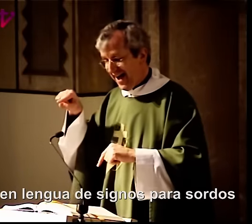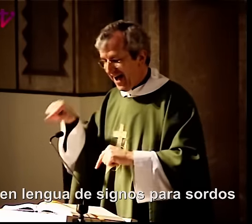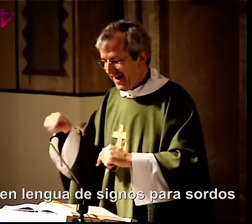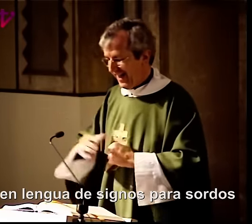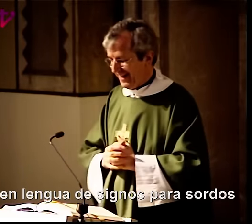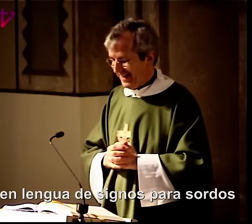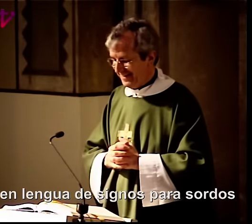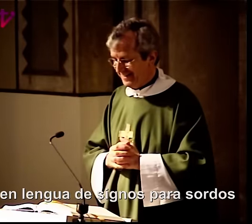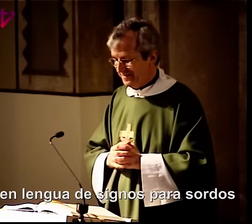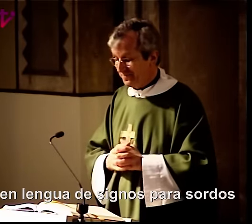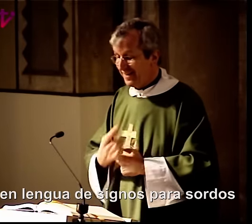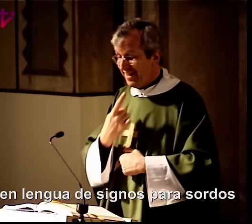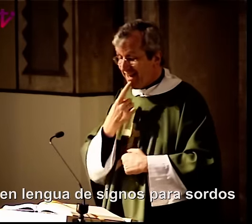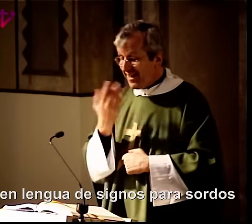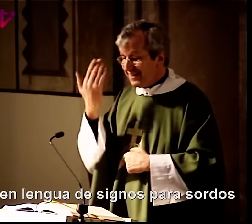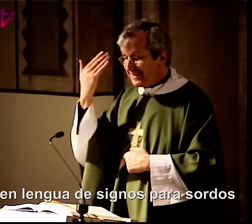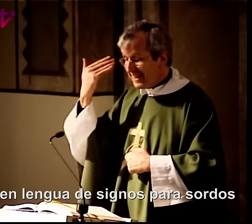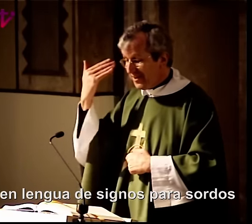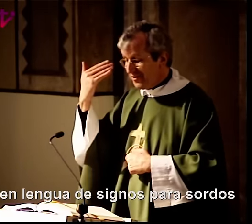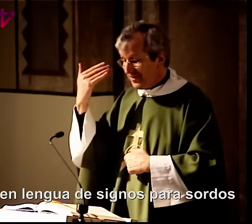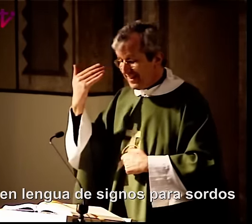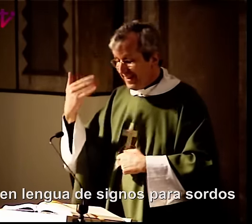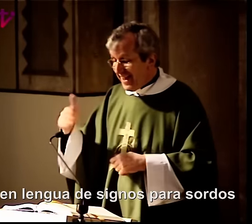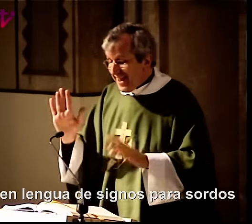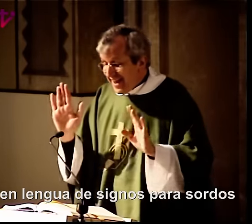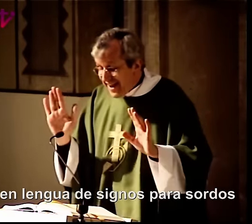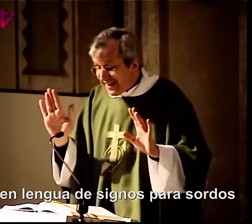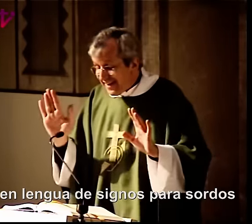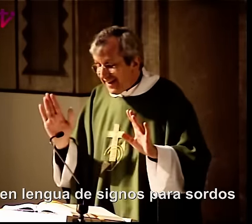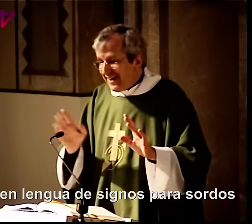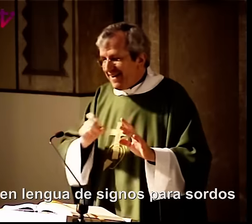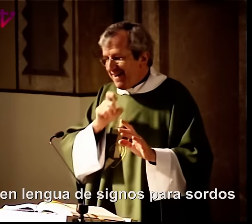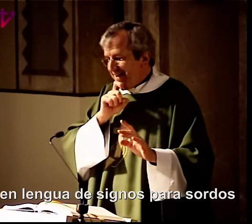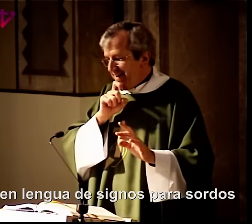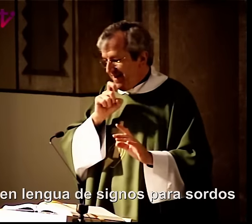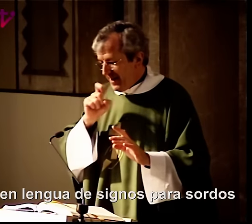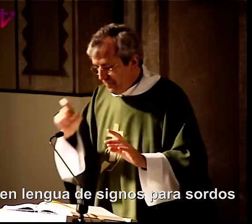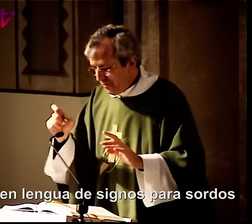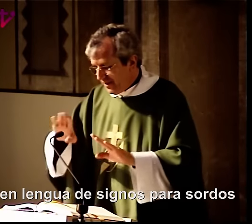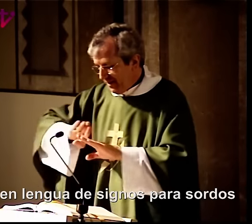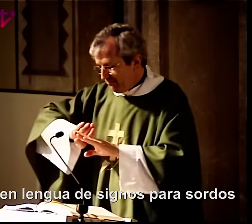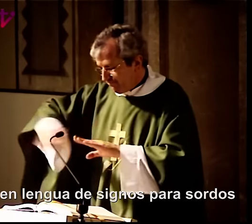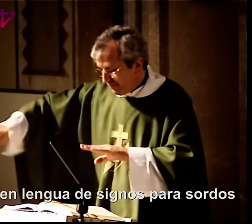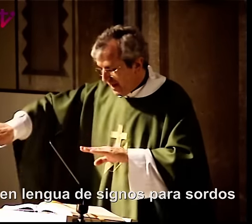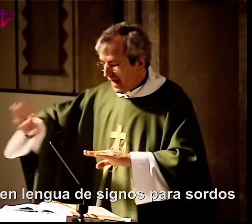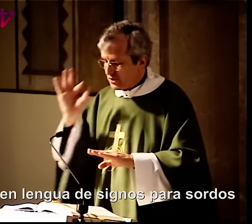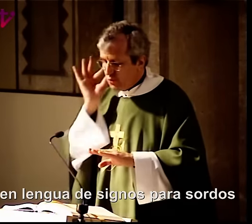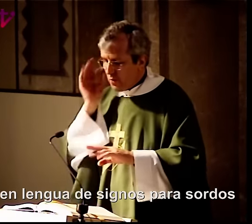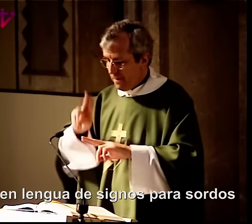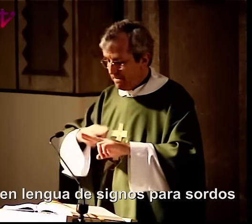a la Gehenna. Se dijo, el que repudie a su